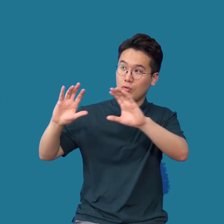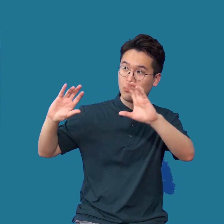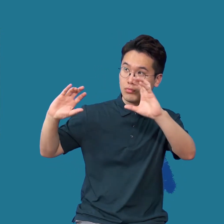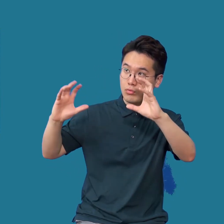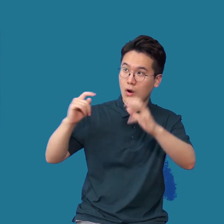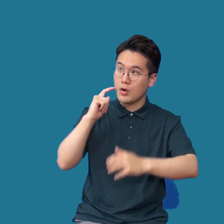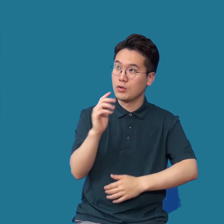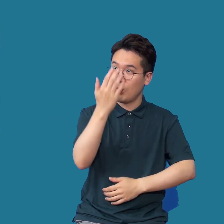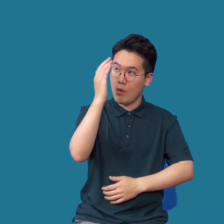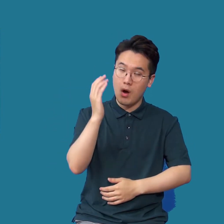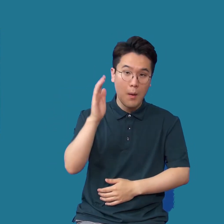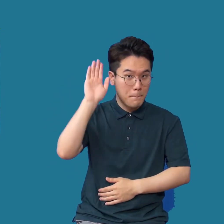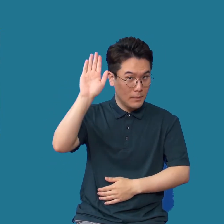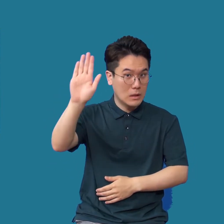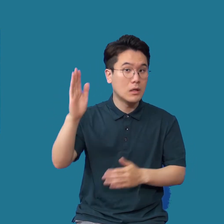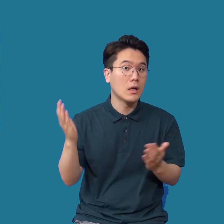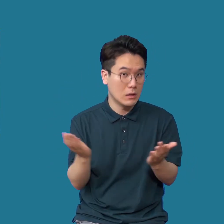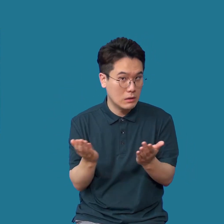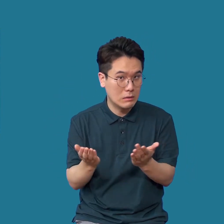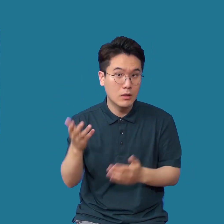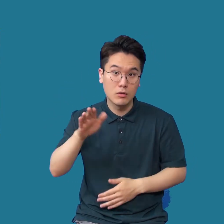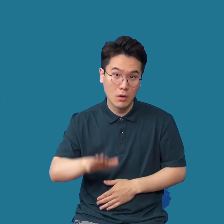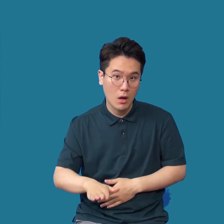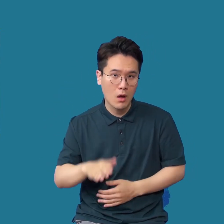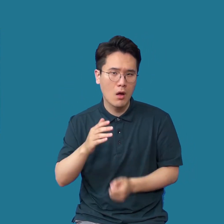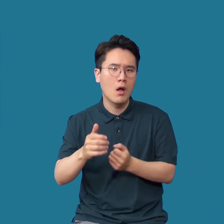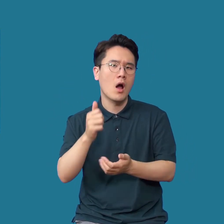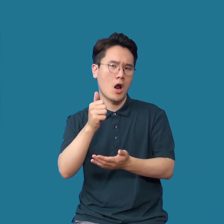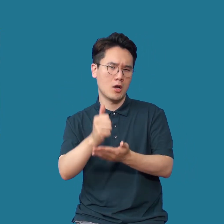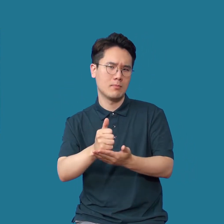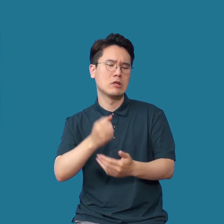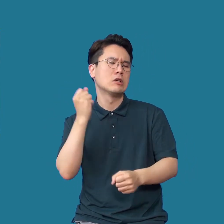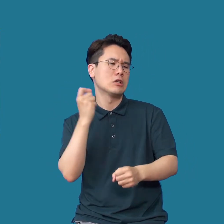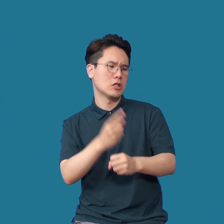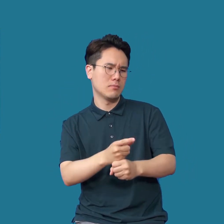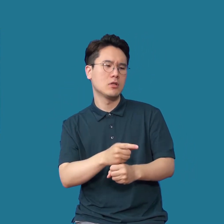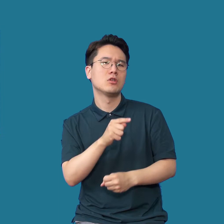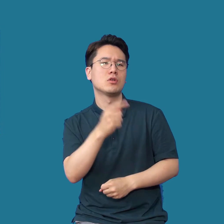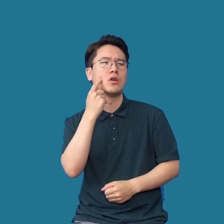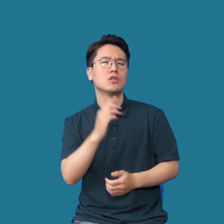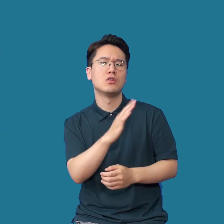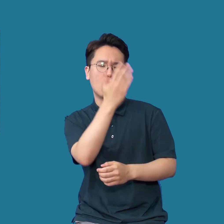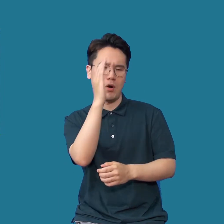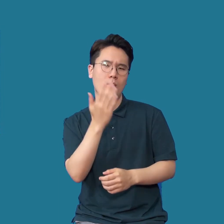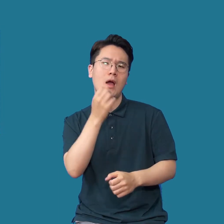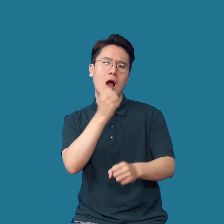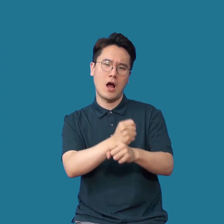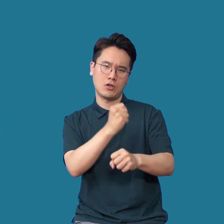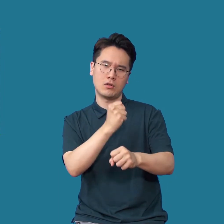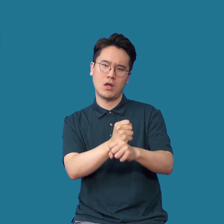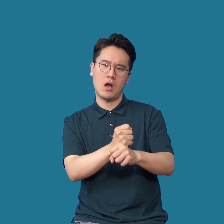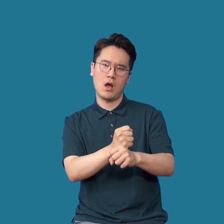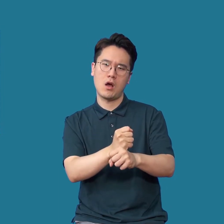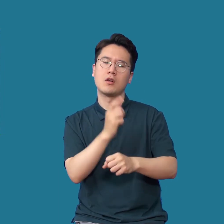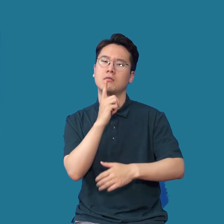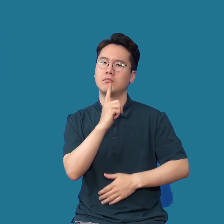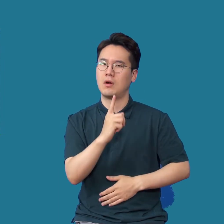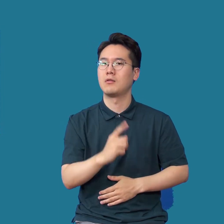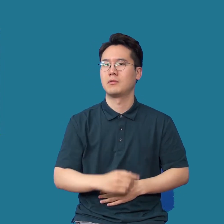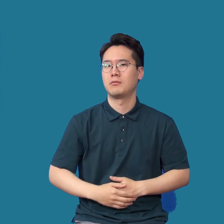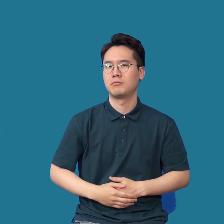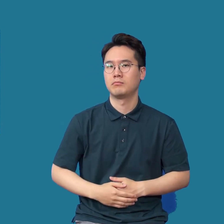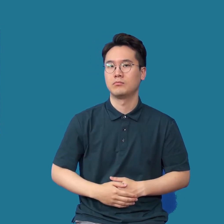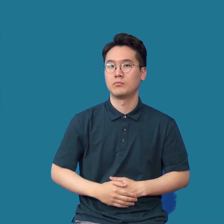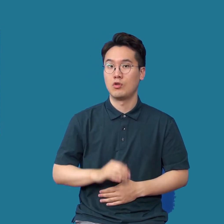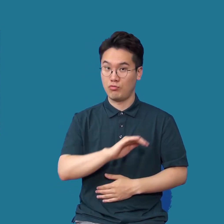그래서 미래형으로 말하지 않고 영화롭게 하셨다 하고 과거형으로 말합니다. 그건 우리가 영화롭게